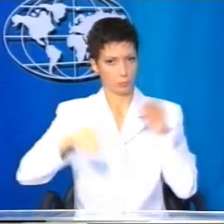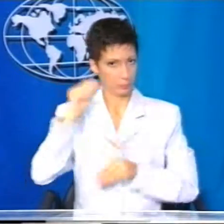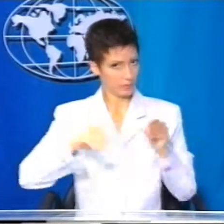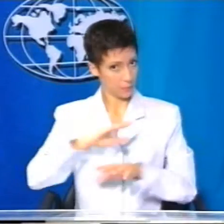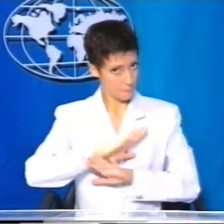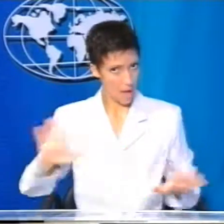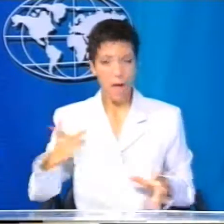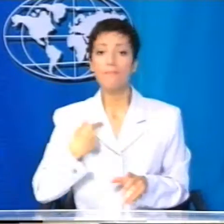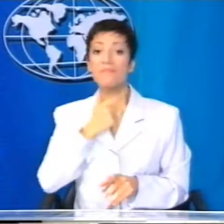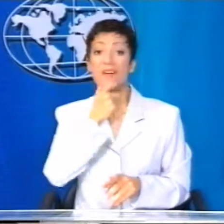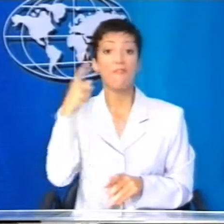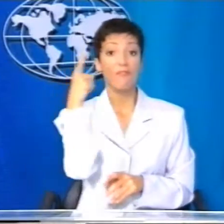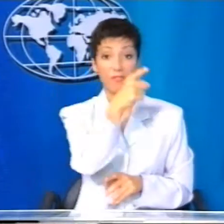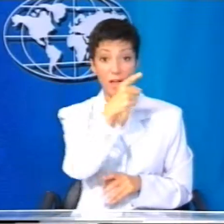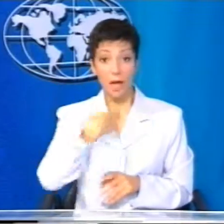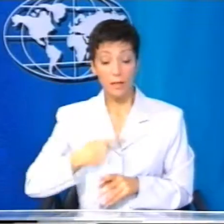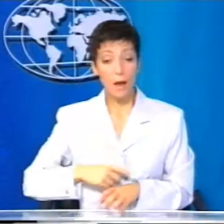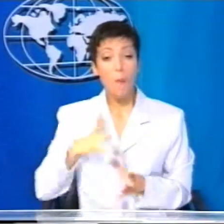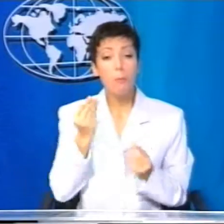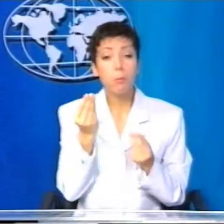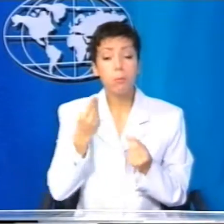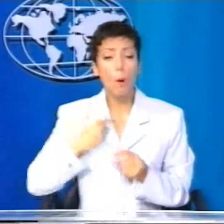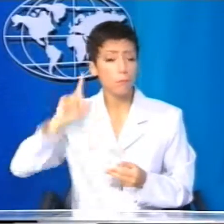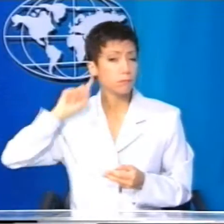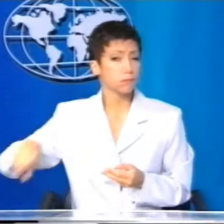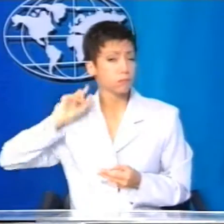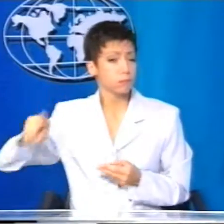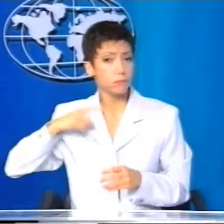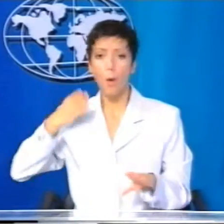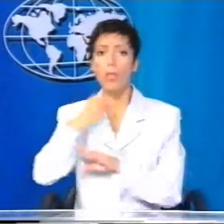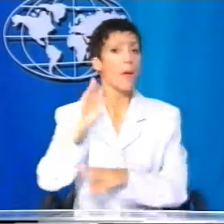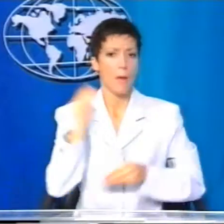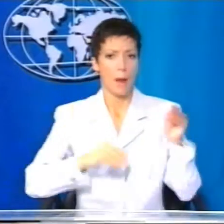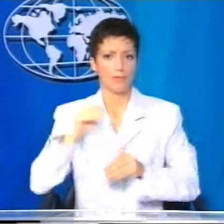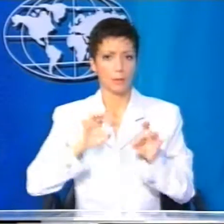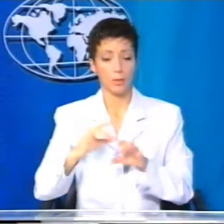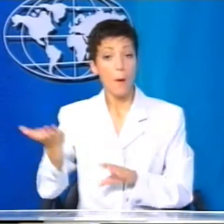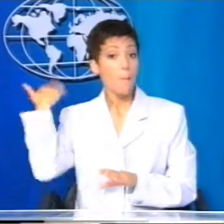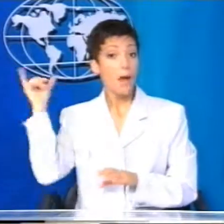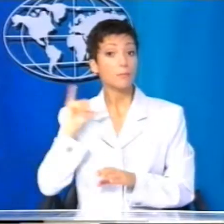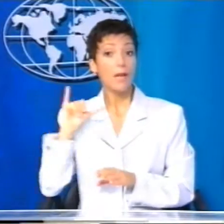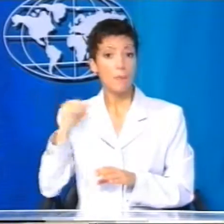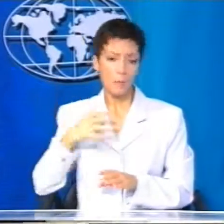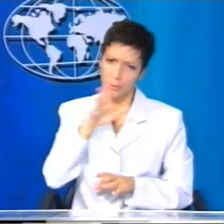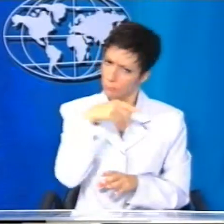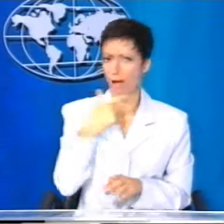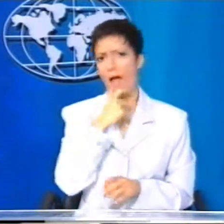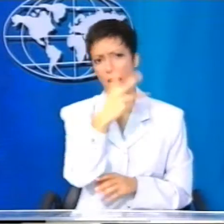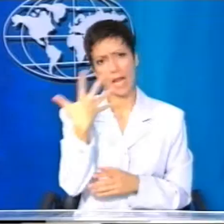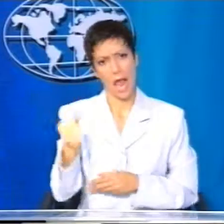ψηφοφόροι αναδείχθηκαν πάντως οι Βρετανοί, αφού την περασμένη Πέμπτη που έγιναν οι εκλογές στη χώρα δεν ψήφισε ούτε ένα